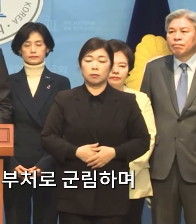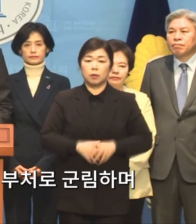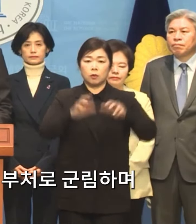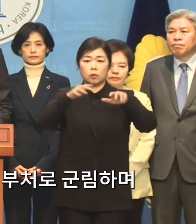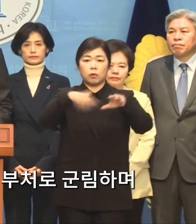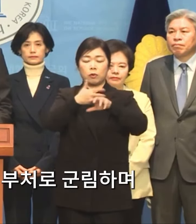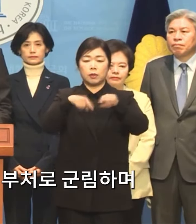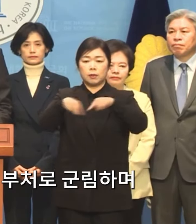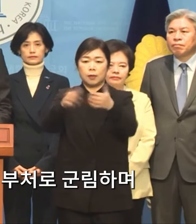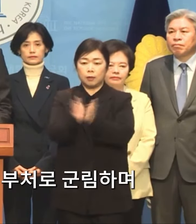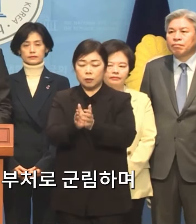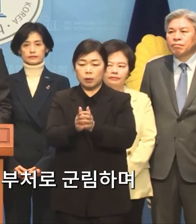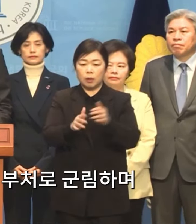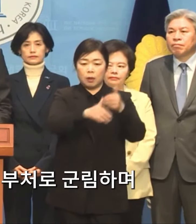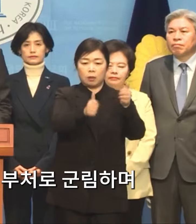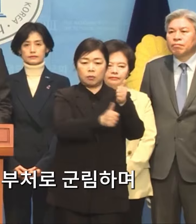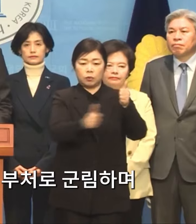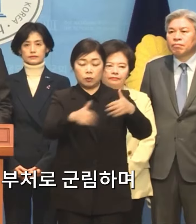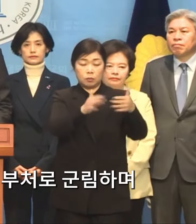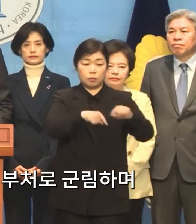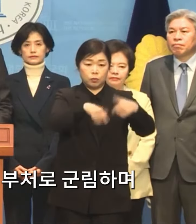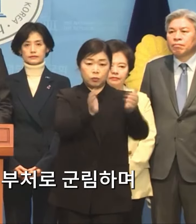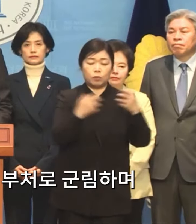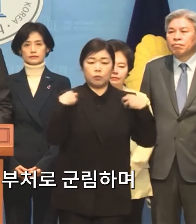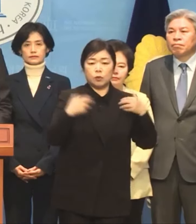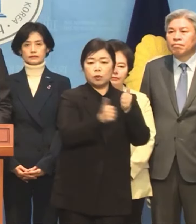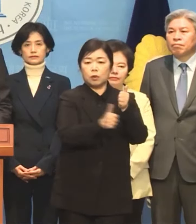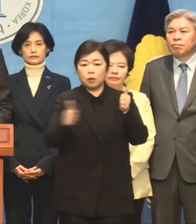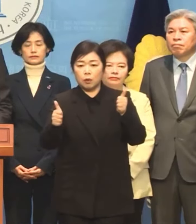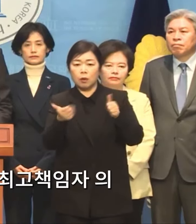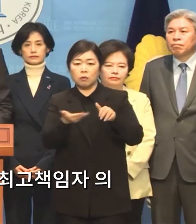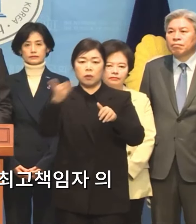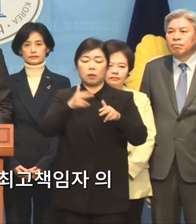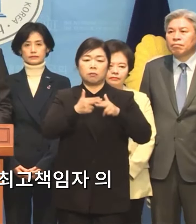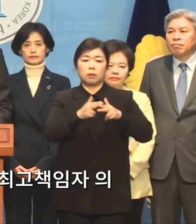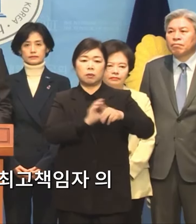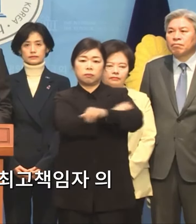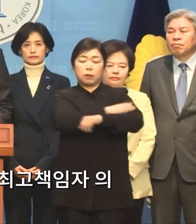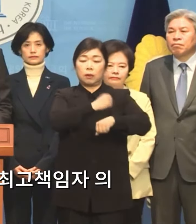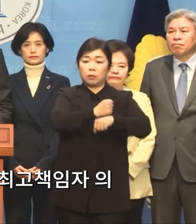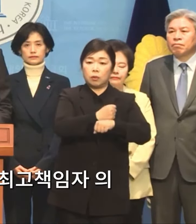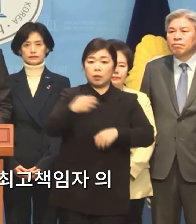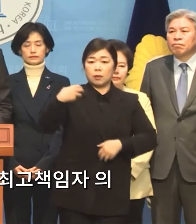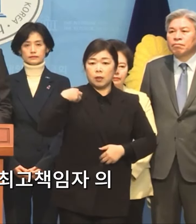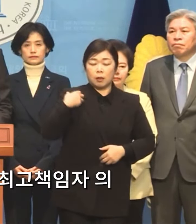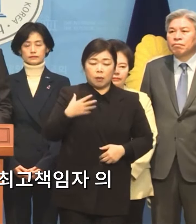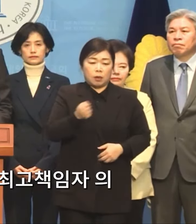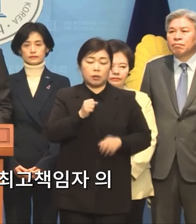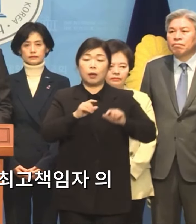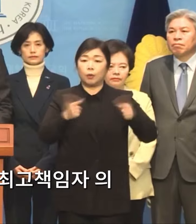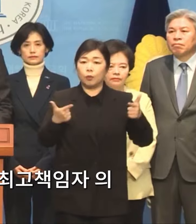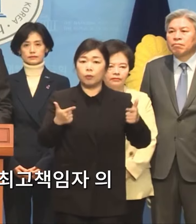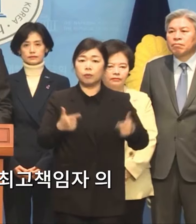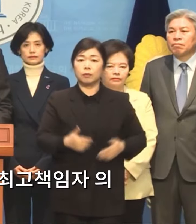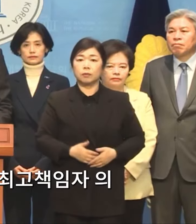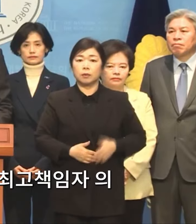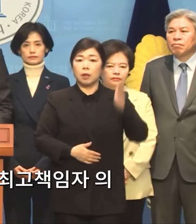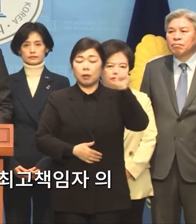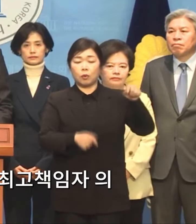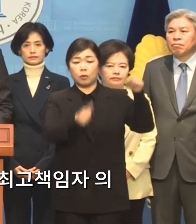부처 부처로 군림하며 책임은지지 않고 국민으로부터 위임받은 국정 최고 책임자의